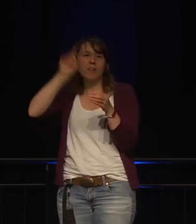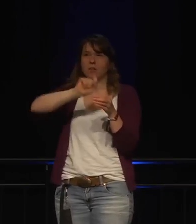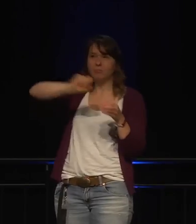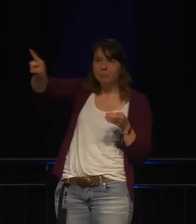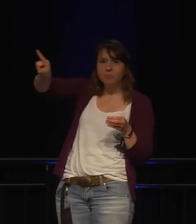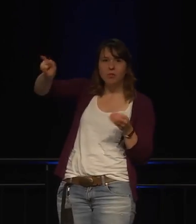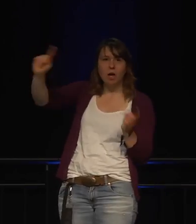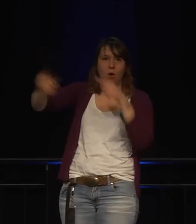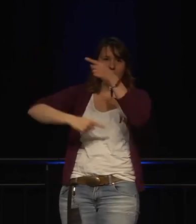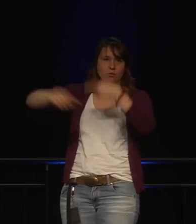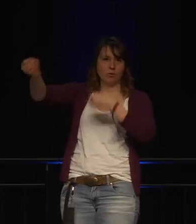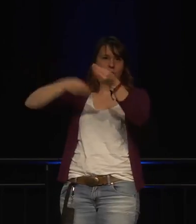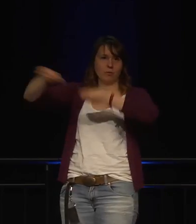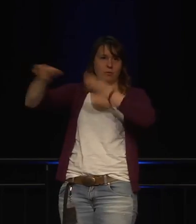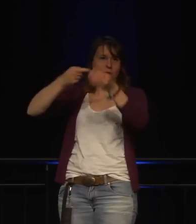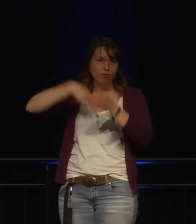Pero cuando